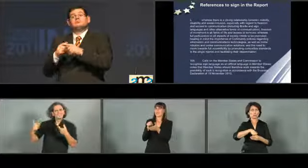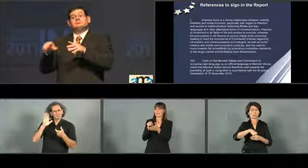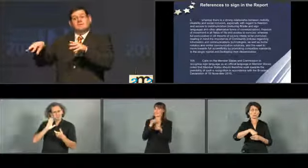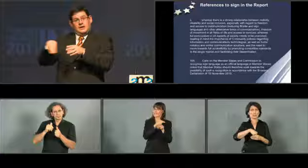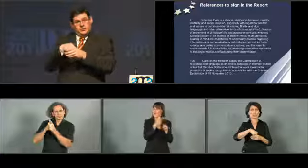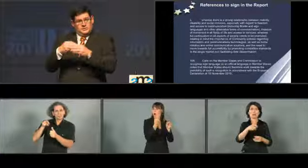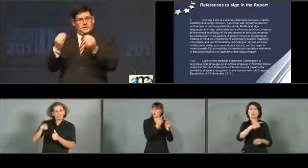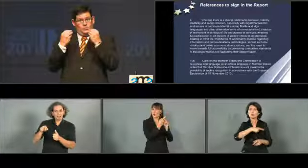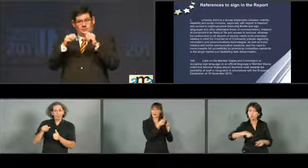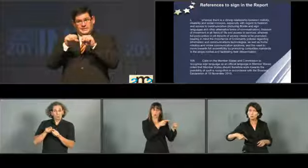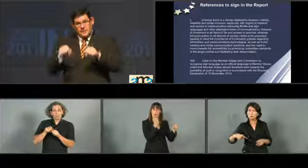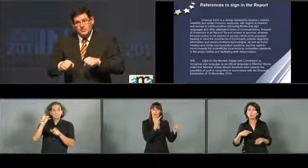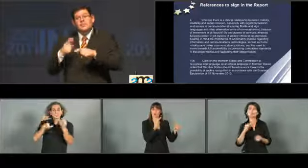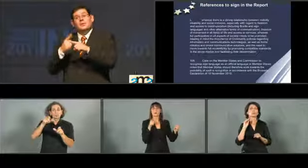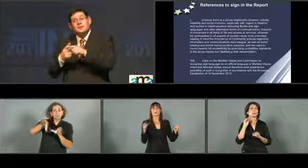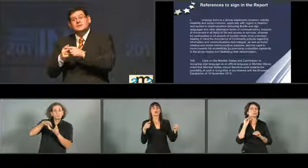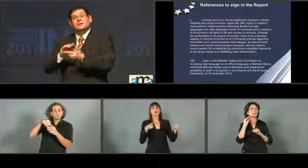d'avancer sur ce sujet-là.